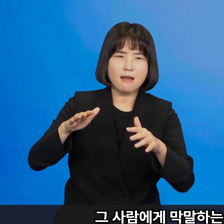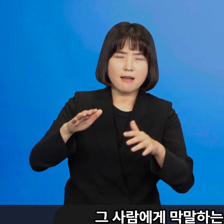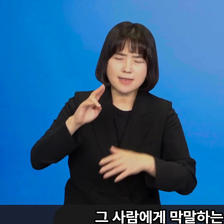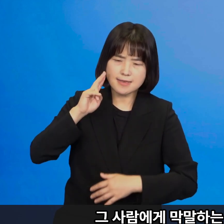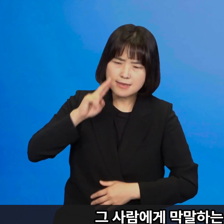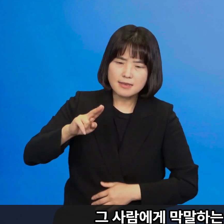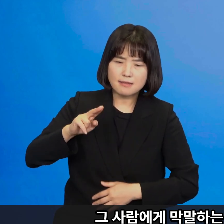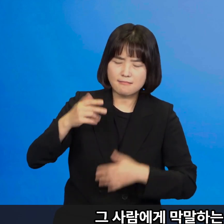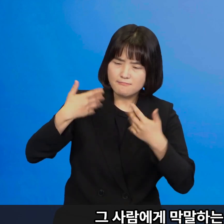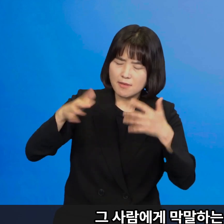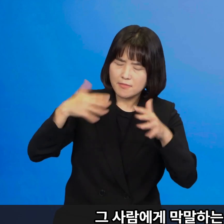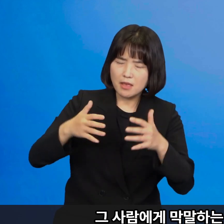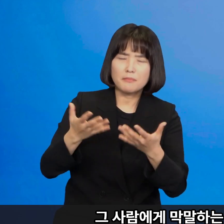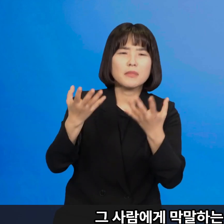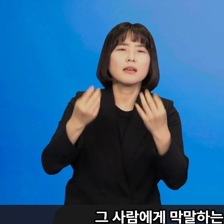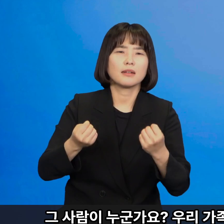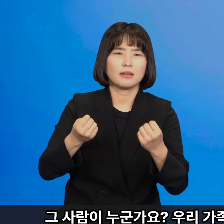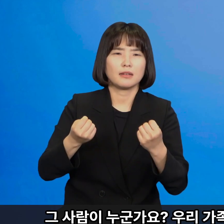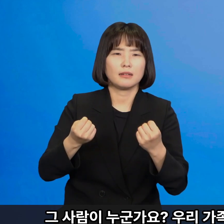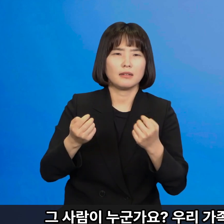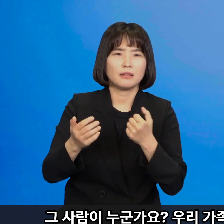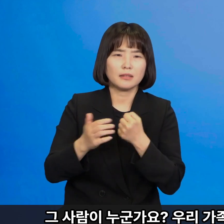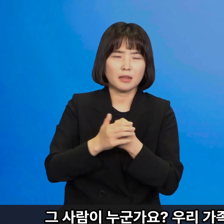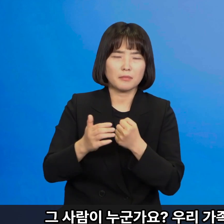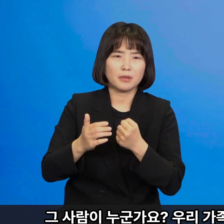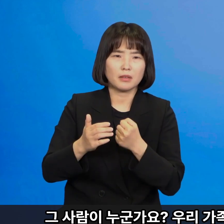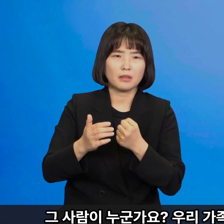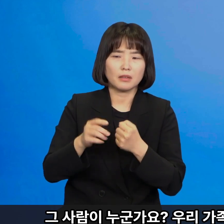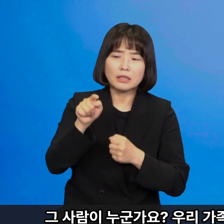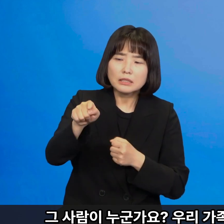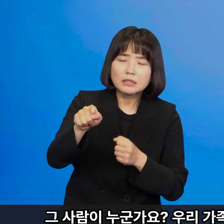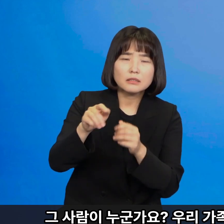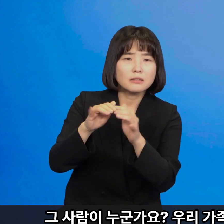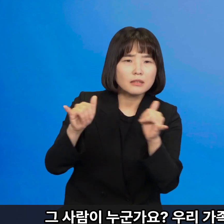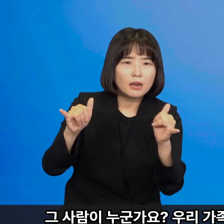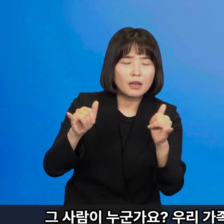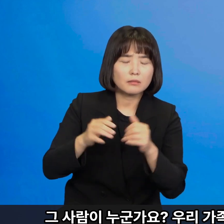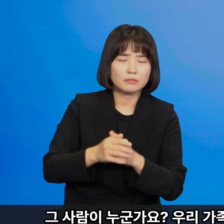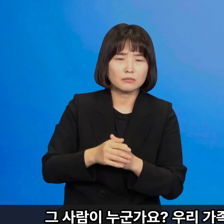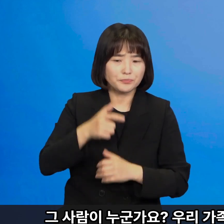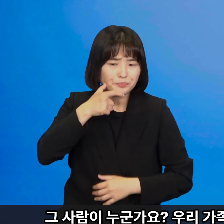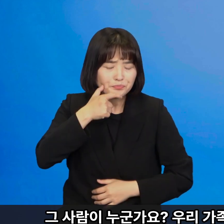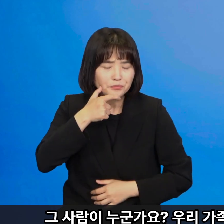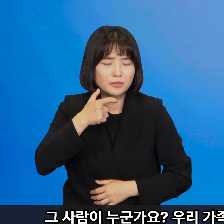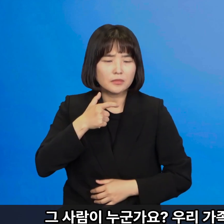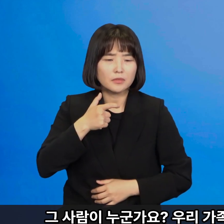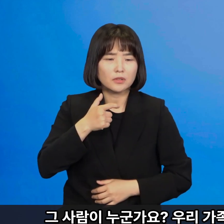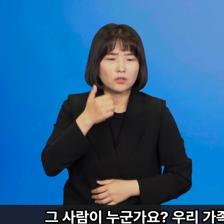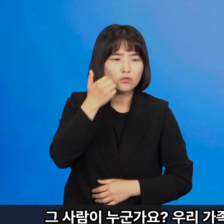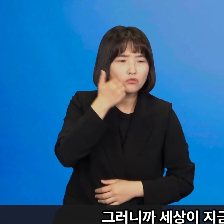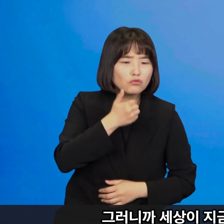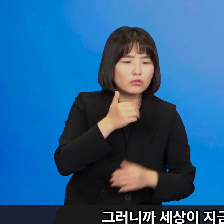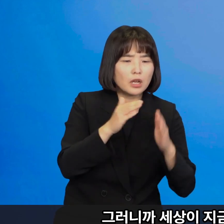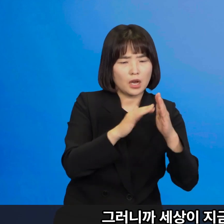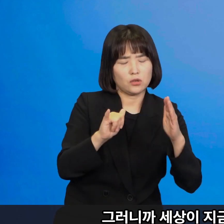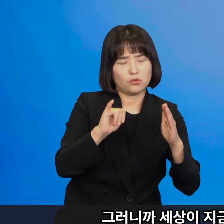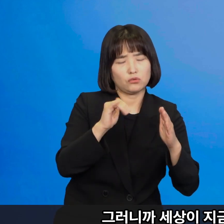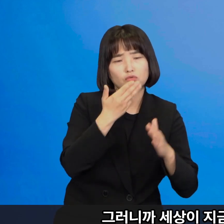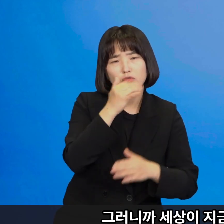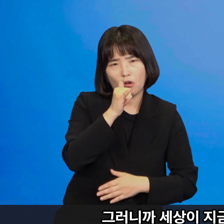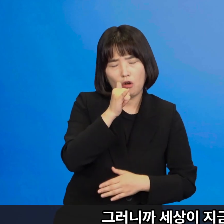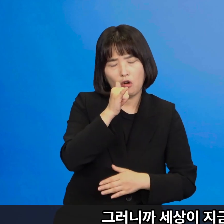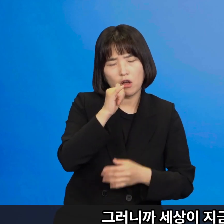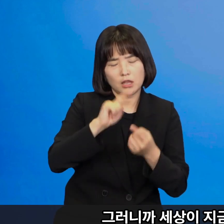사람들이 너무 많으니까 그 사람이 누군가의 우리 가족일 수 있다, 기억하라는 것입니다. 그러니까 세상이 지금